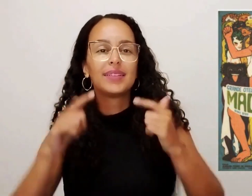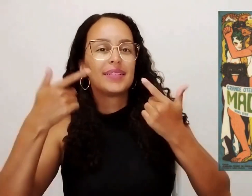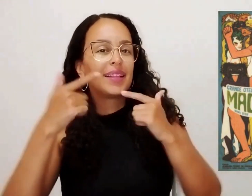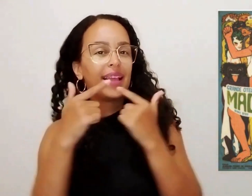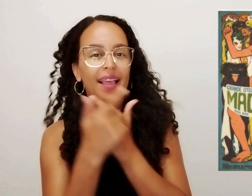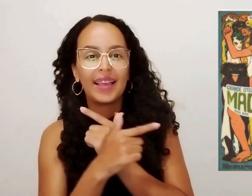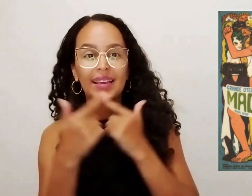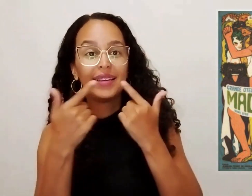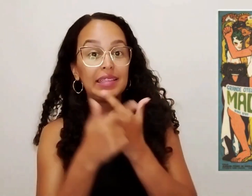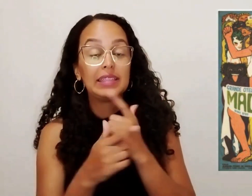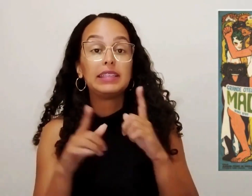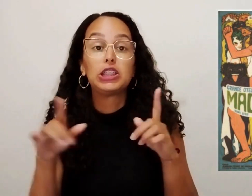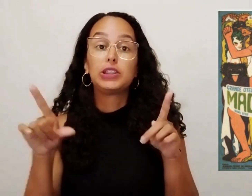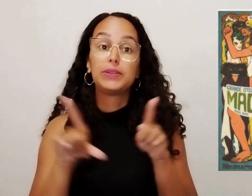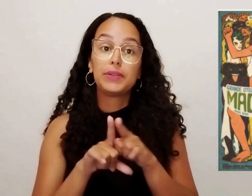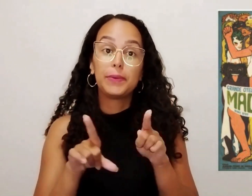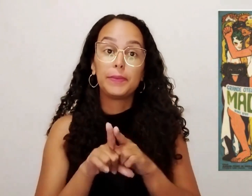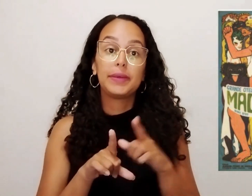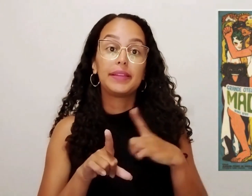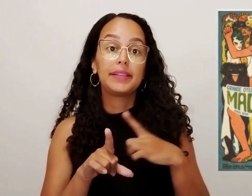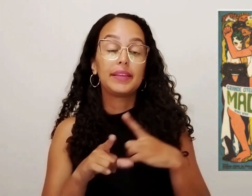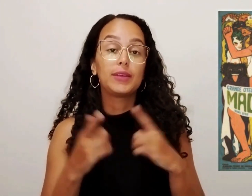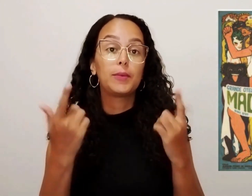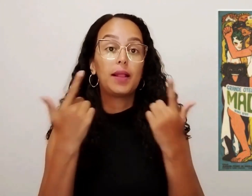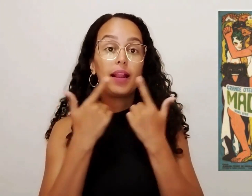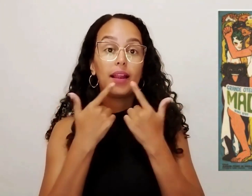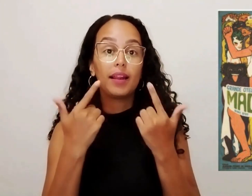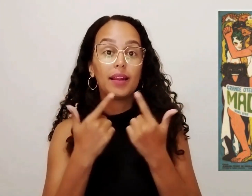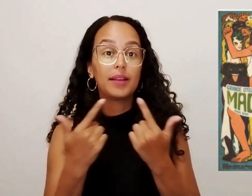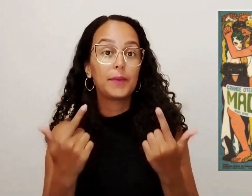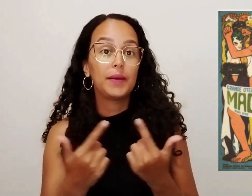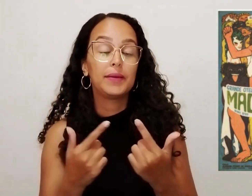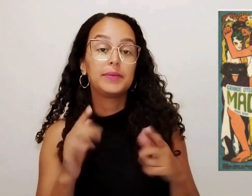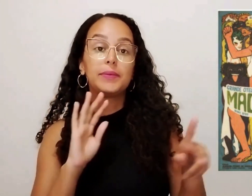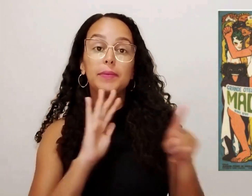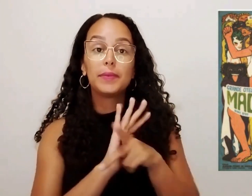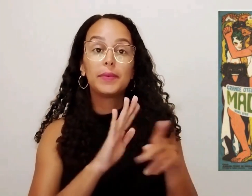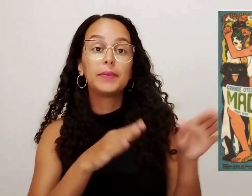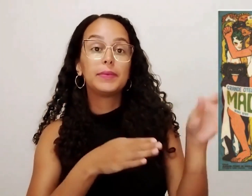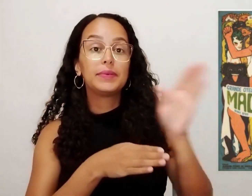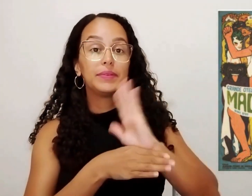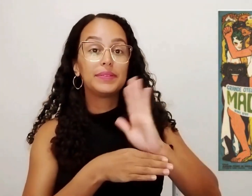representar a obra de Mário de Andrade e as suas intenções no cinema.